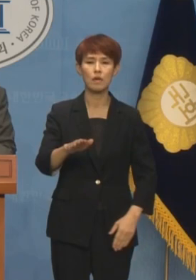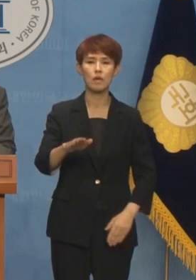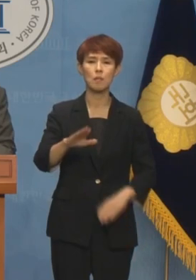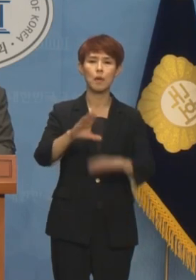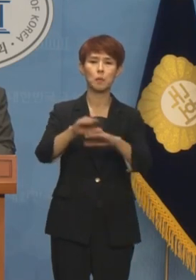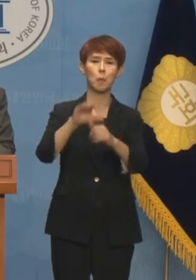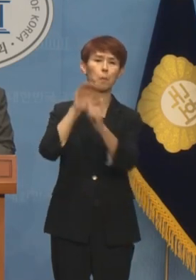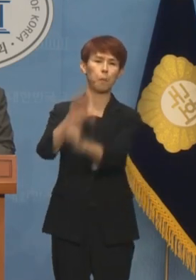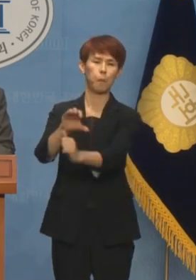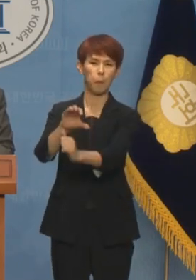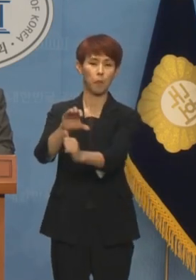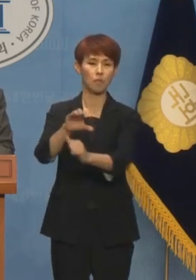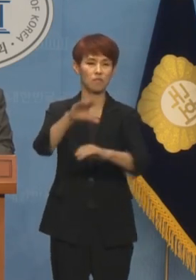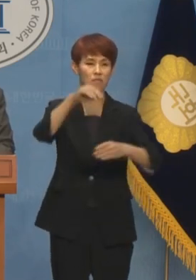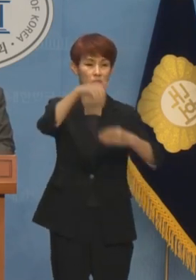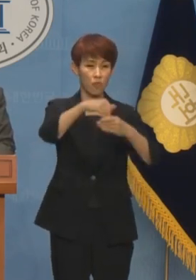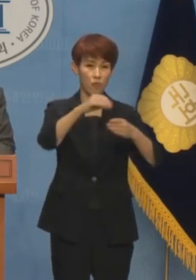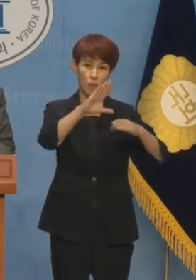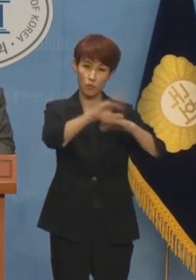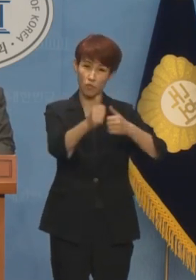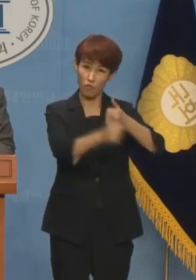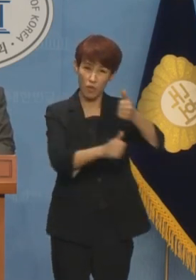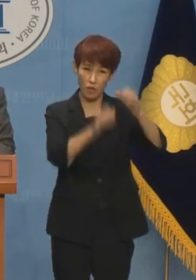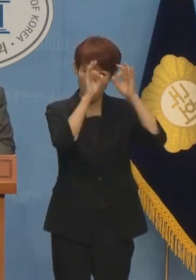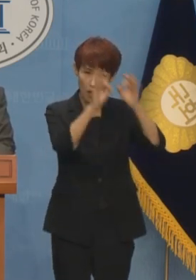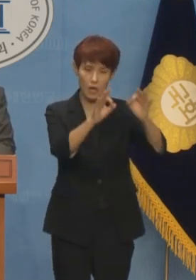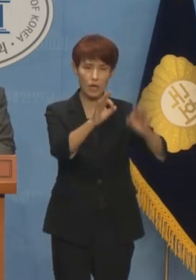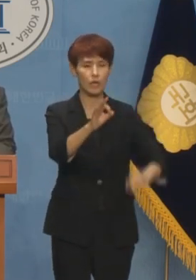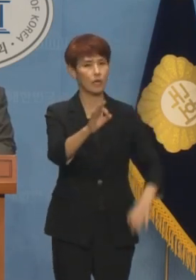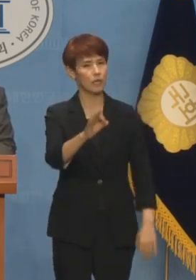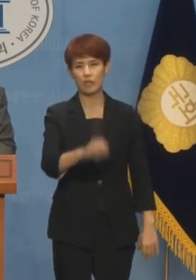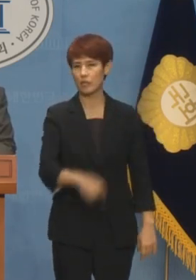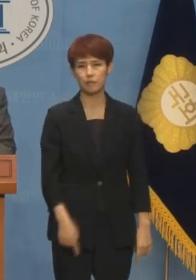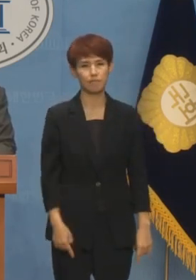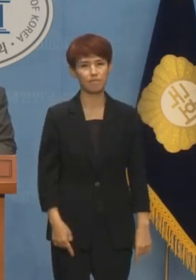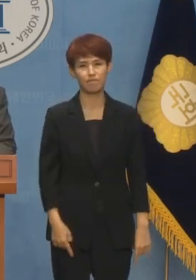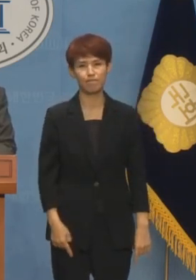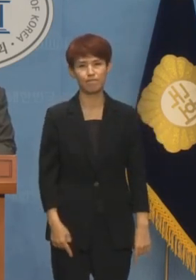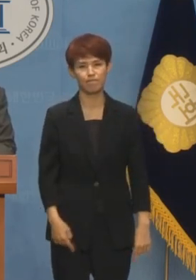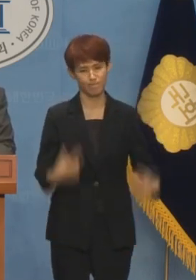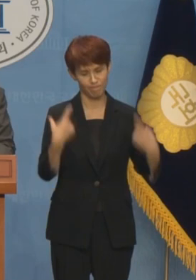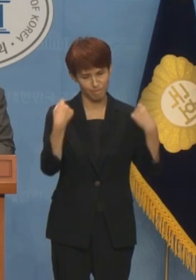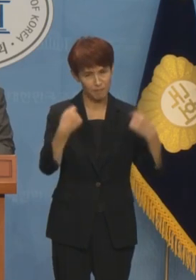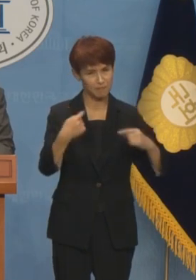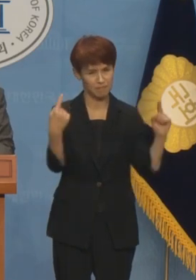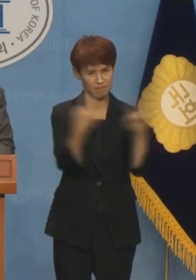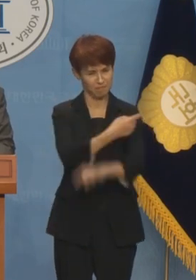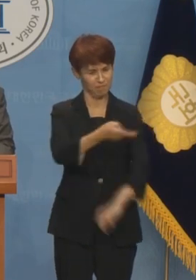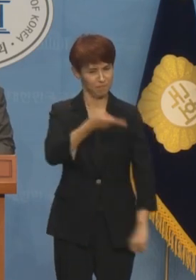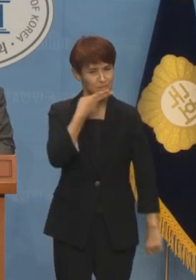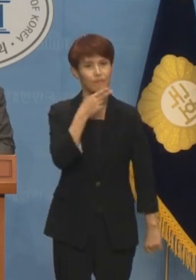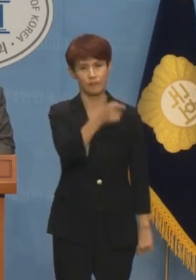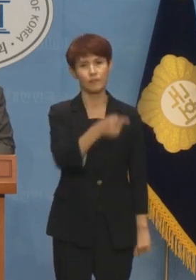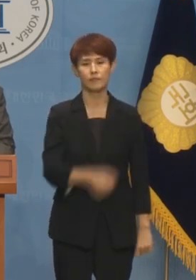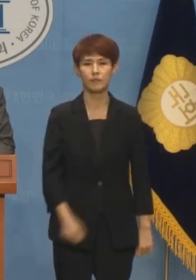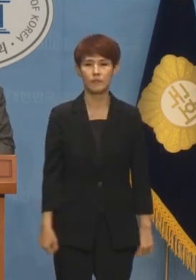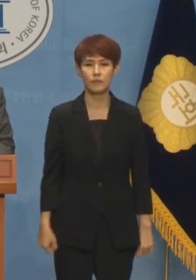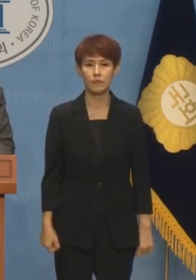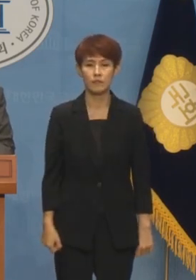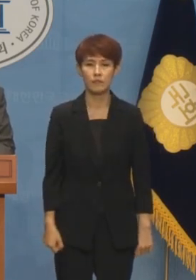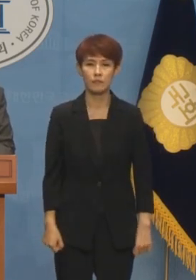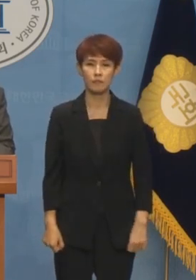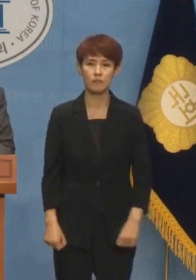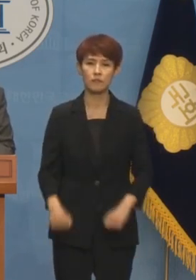열중하는 선방위를 보고 있자니 여전히 정신 못 차린 정권임이 확실해 보입니다.